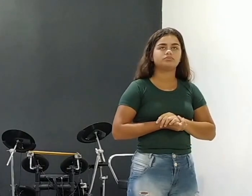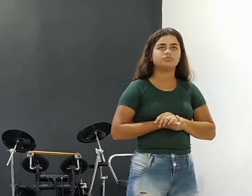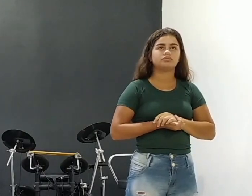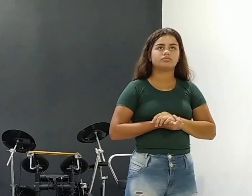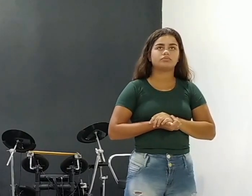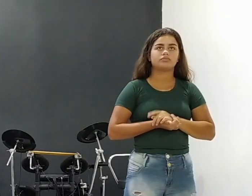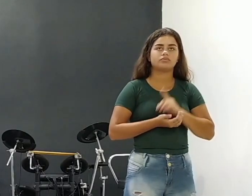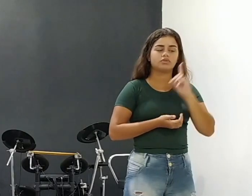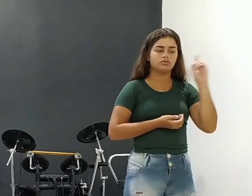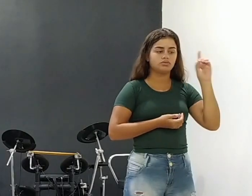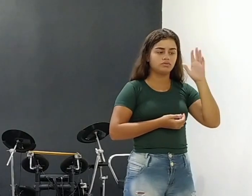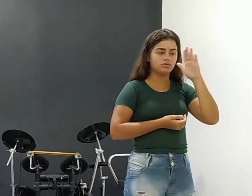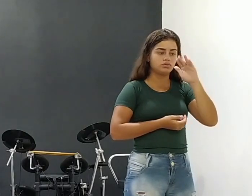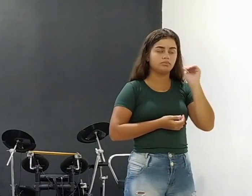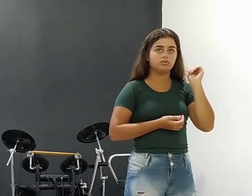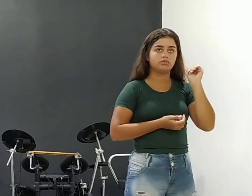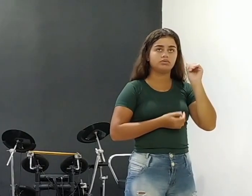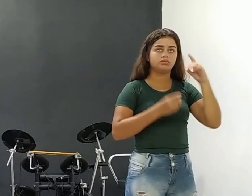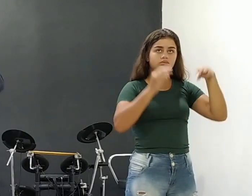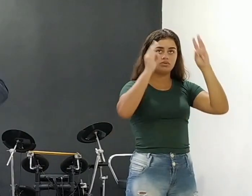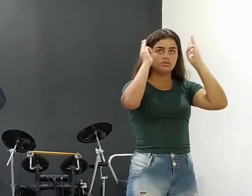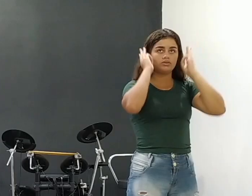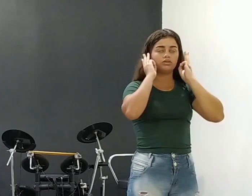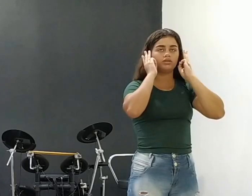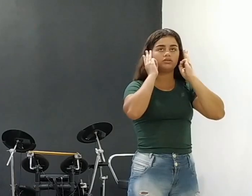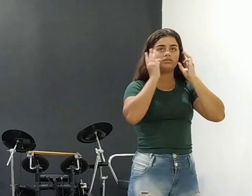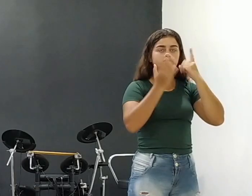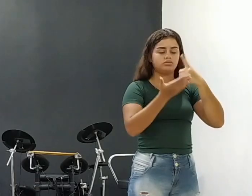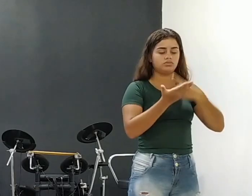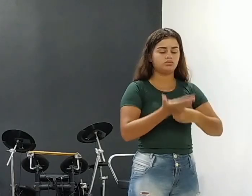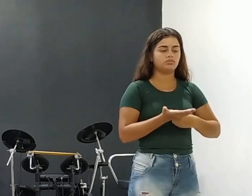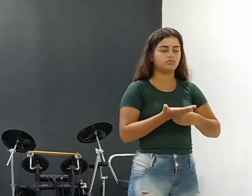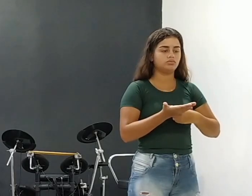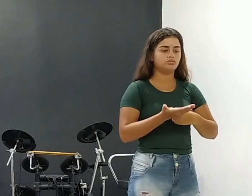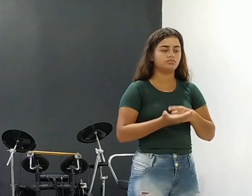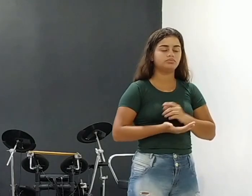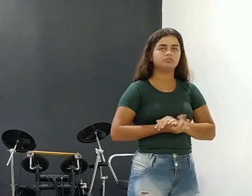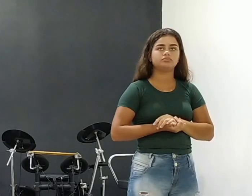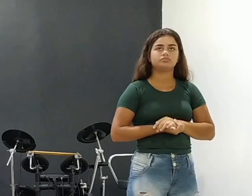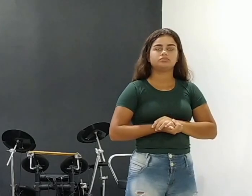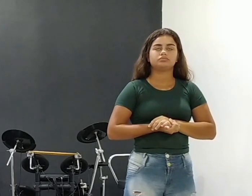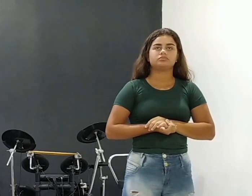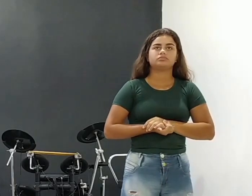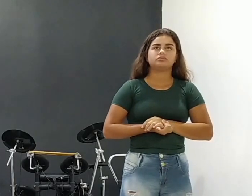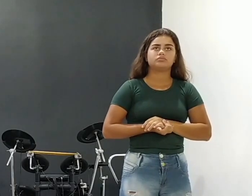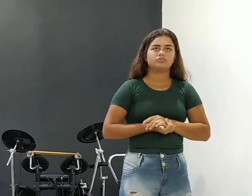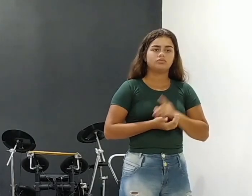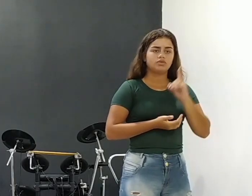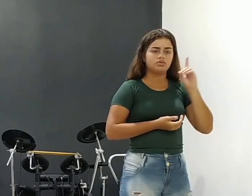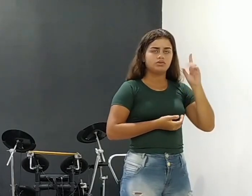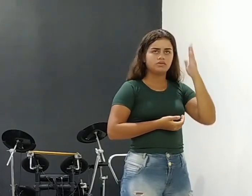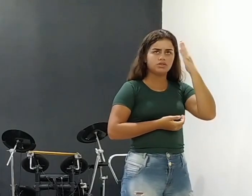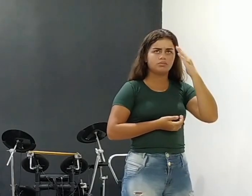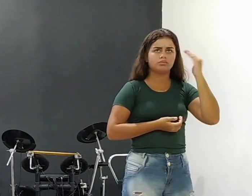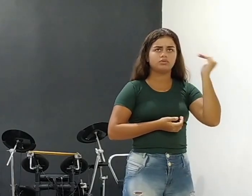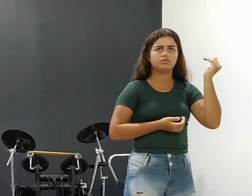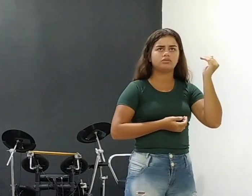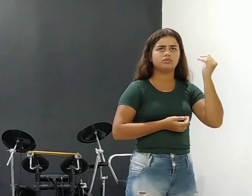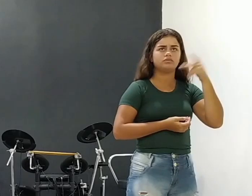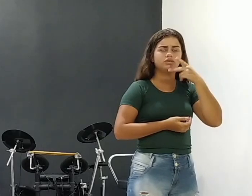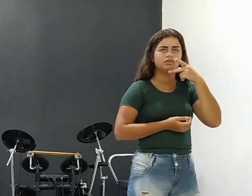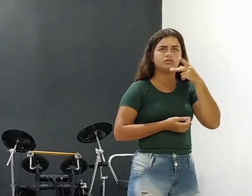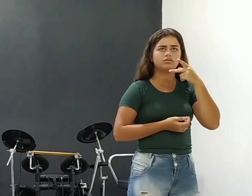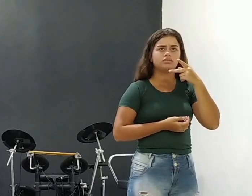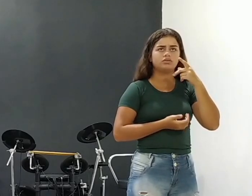chamando Moisés, irmãos, e firmando um acordo com ele. Deus estava chamando Moisés e falando: Moisés, eu tenho um acordo